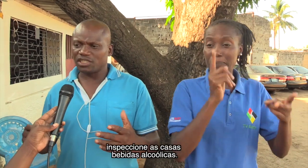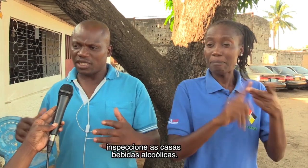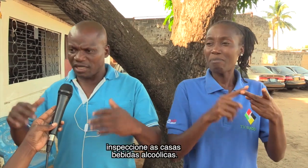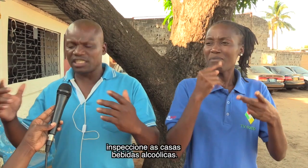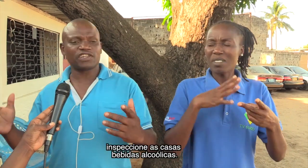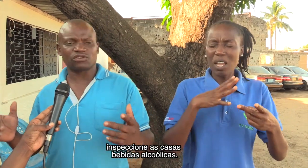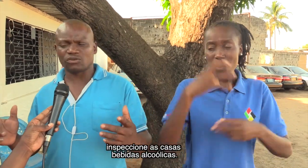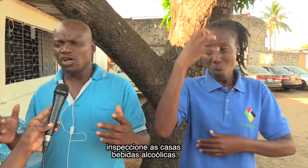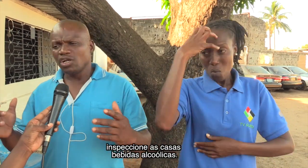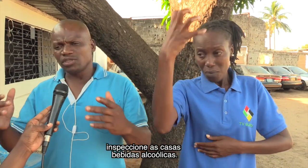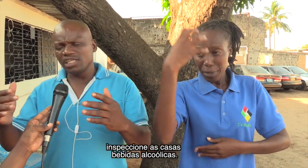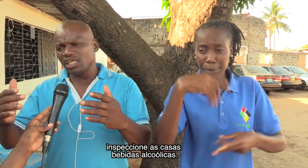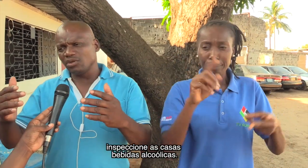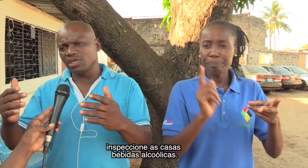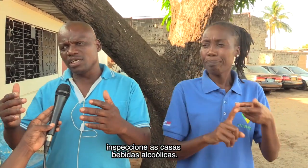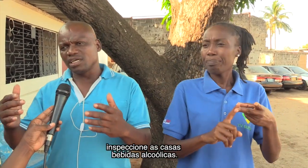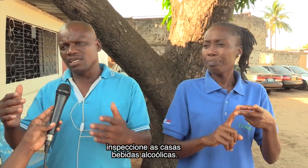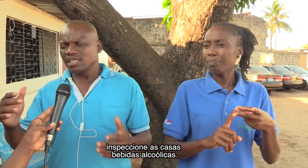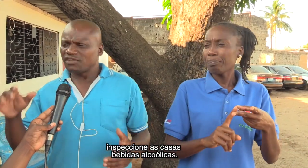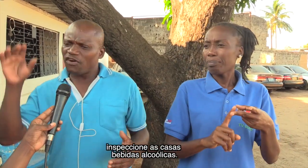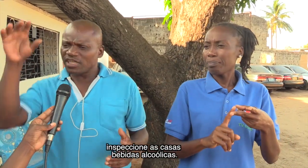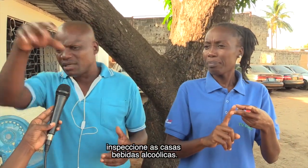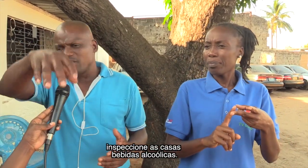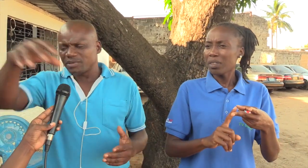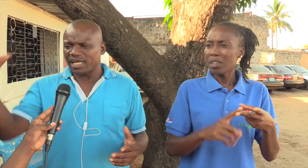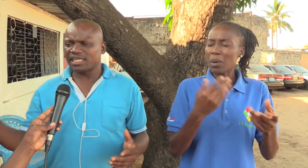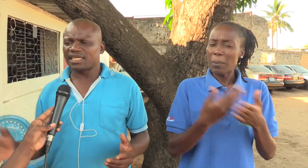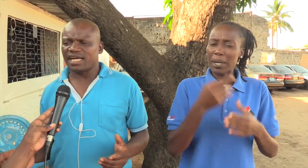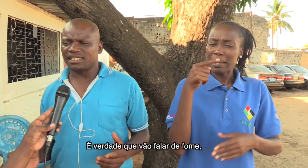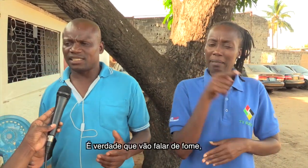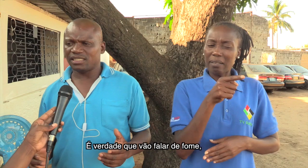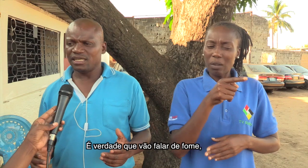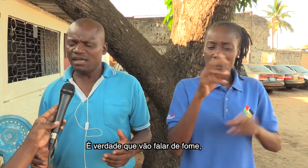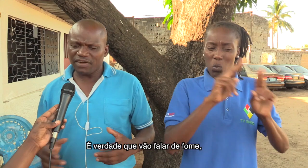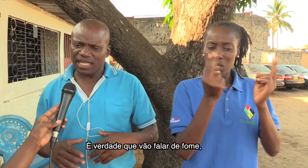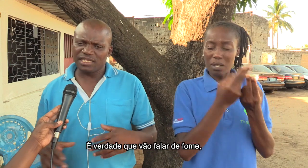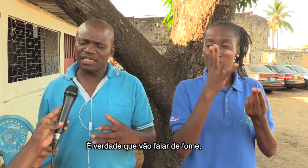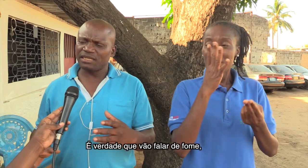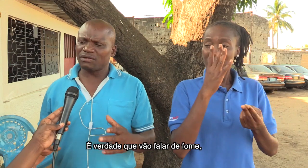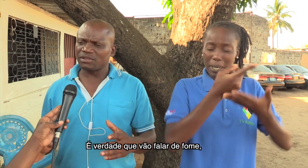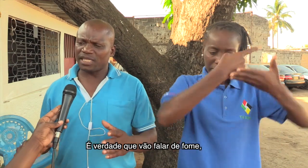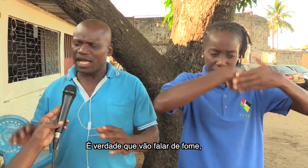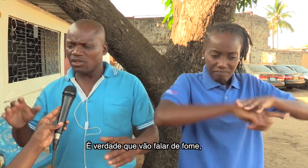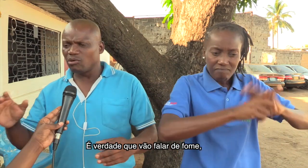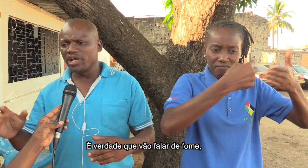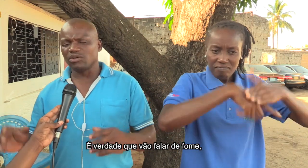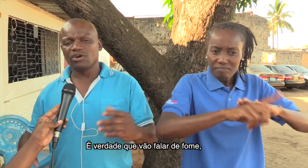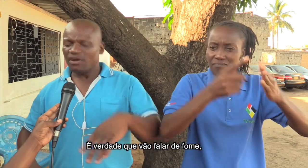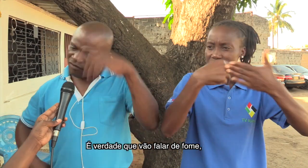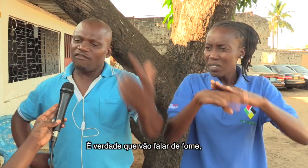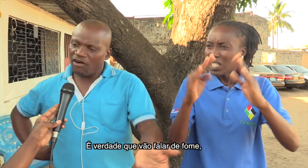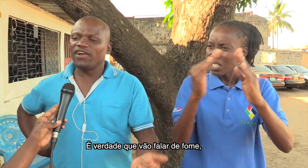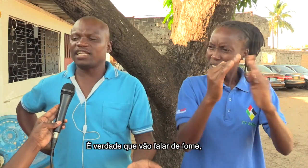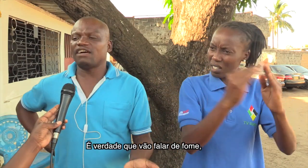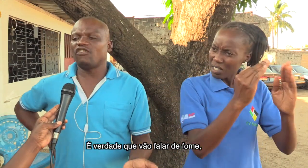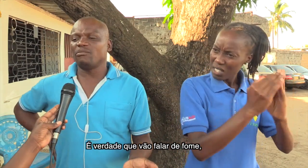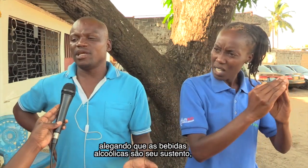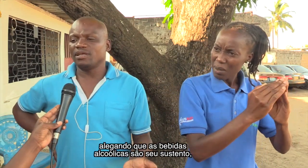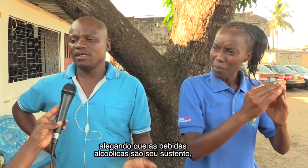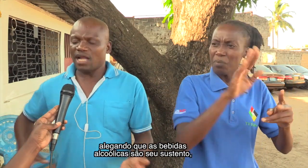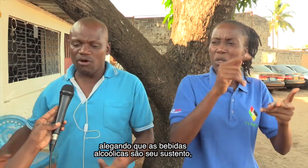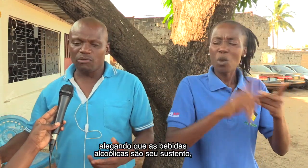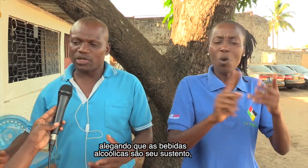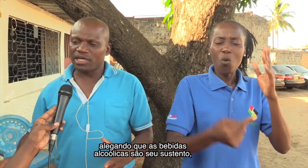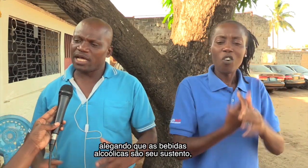dirigentes, as cifras, no sentido que, se fosse mesmo naquelas casas, é verdade que, chegado o momento, vão falar da